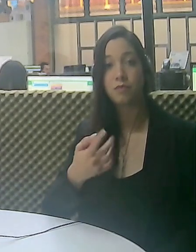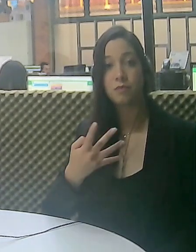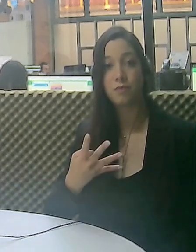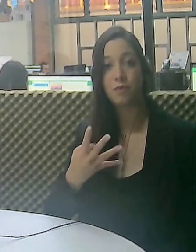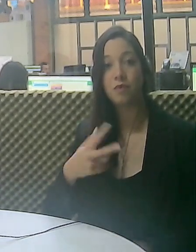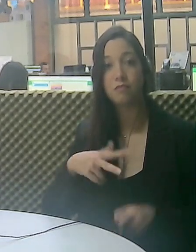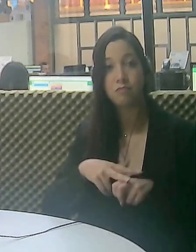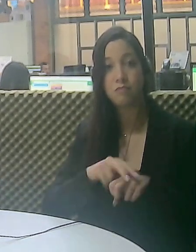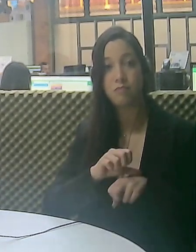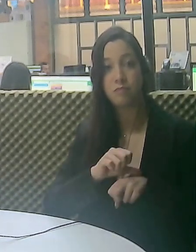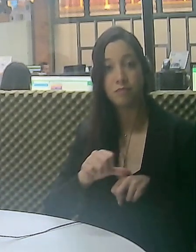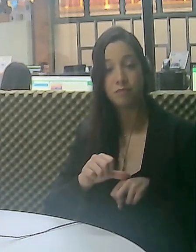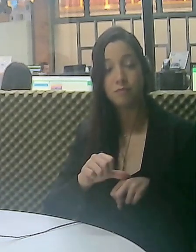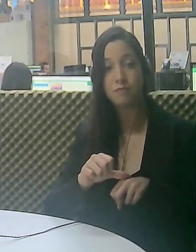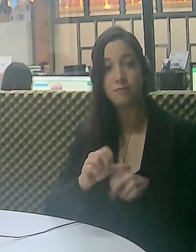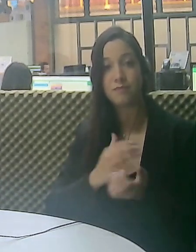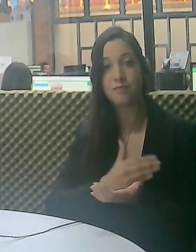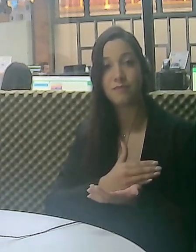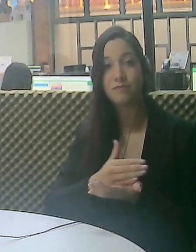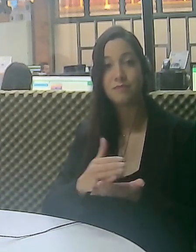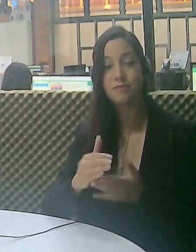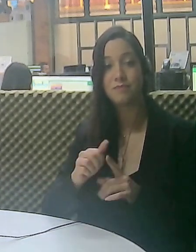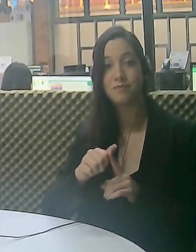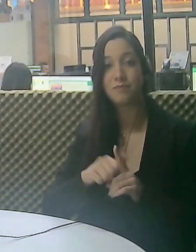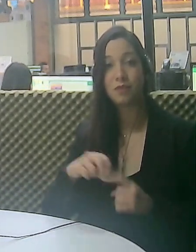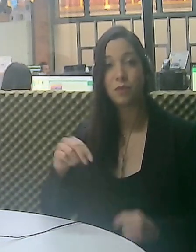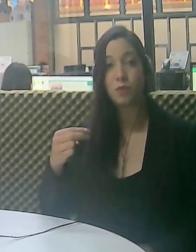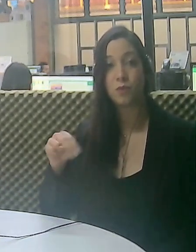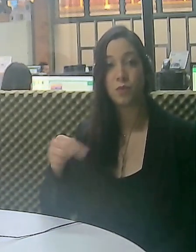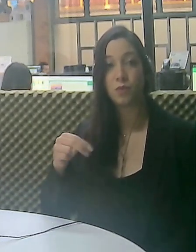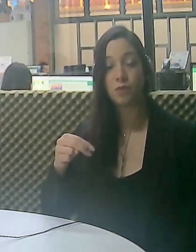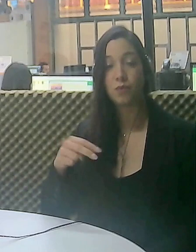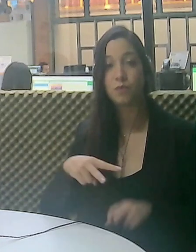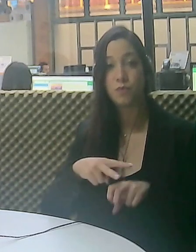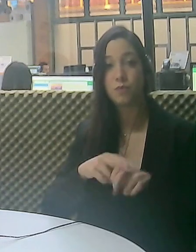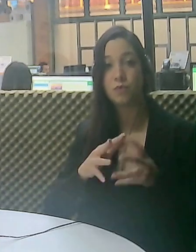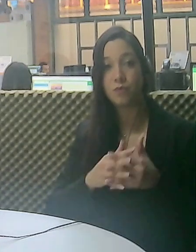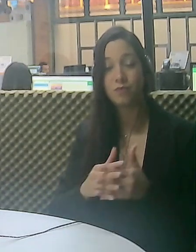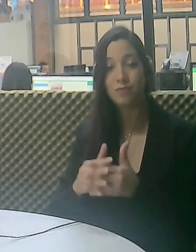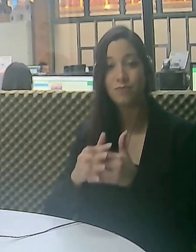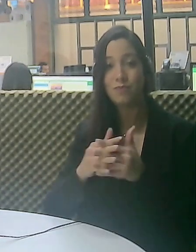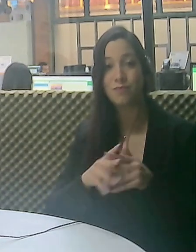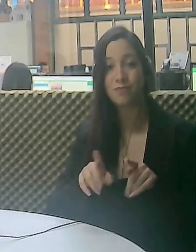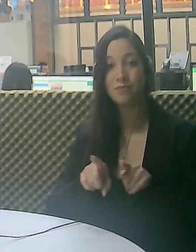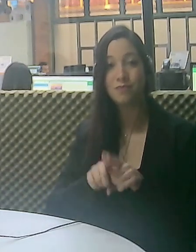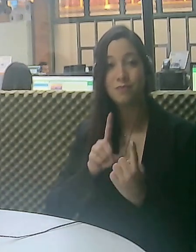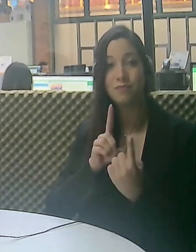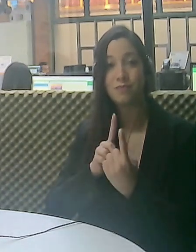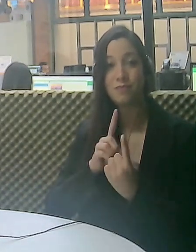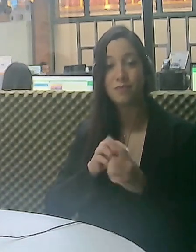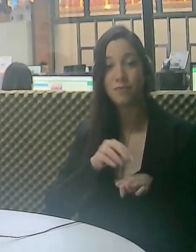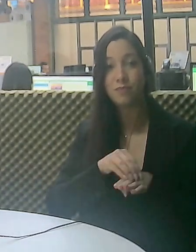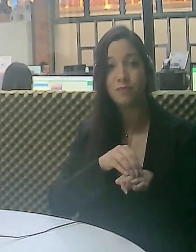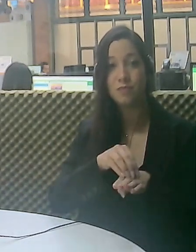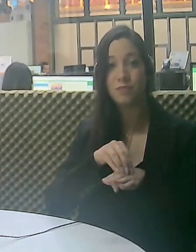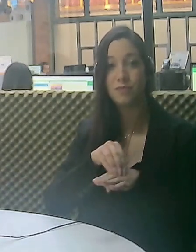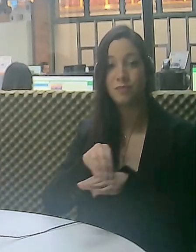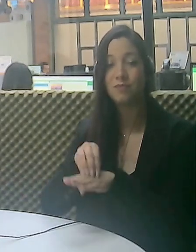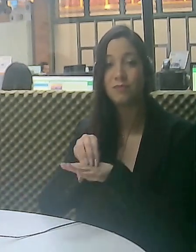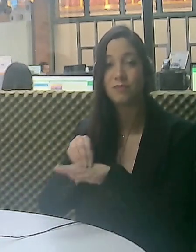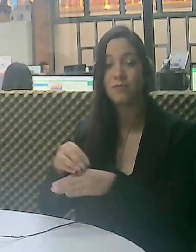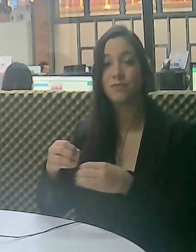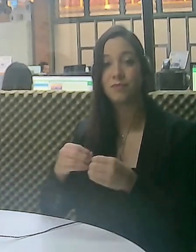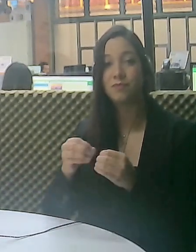3.524 procedimentos. A partir do início do mês de novembro, o Castramóvel iniciou também atendimentos itinerantes pelos